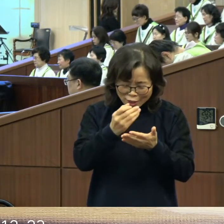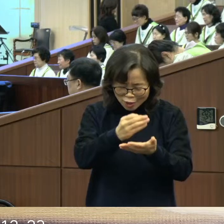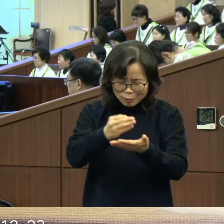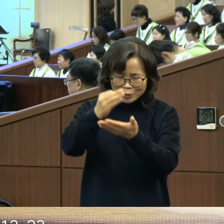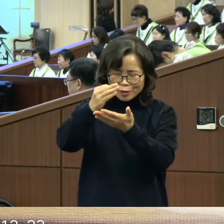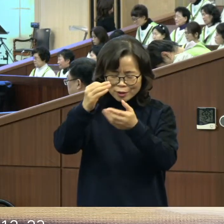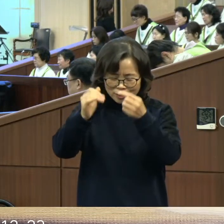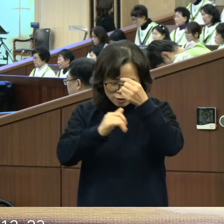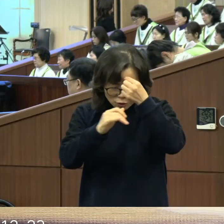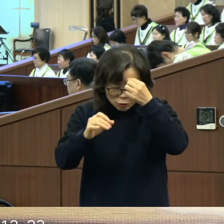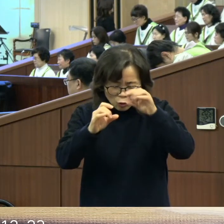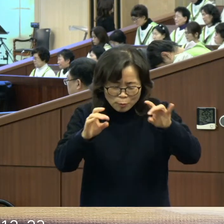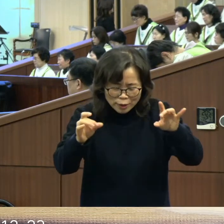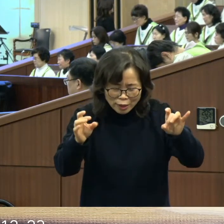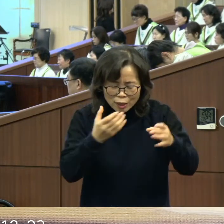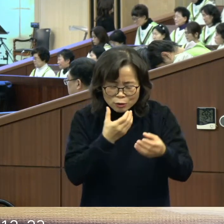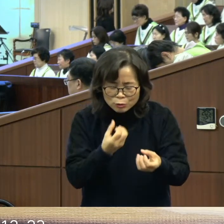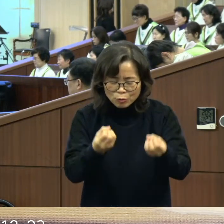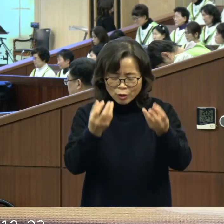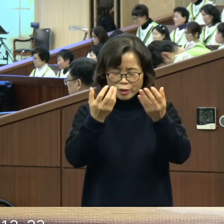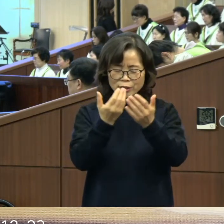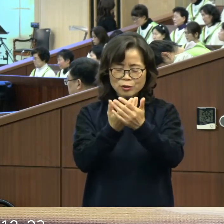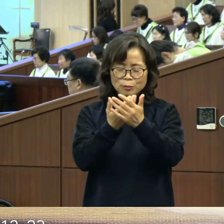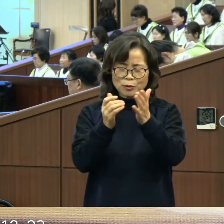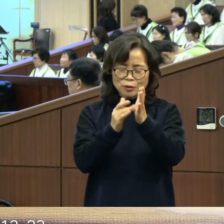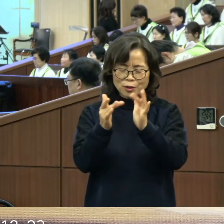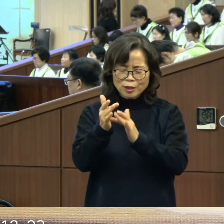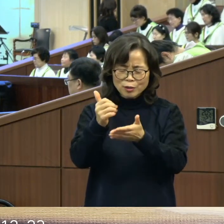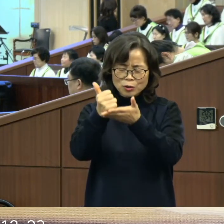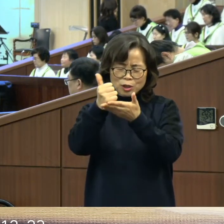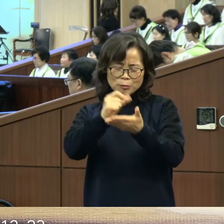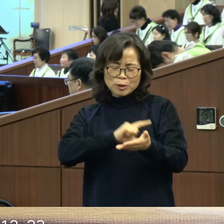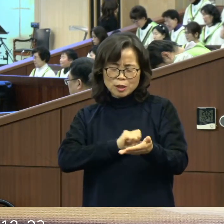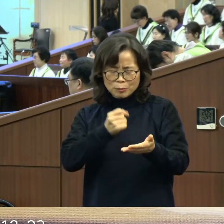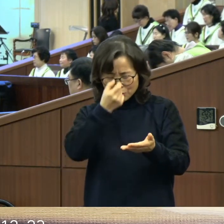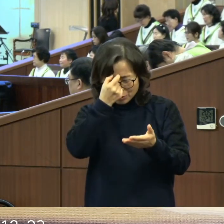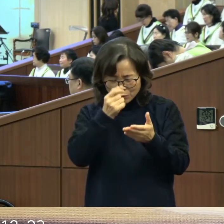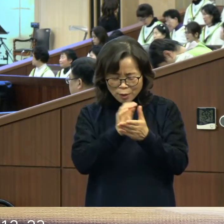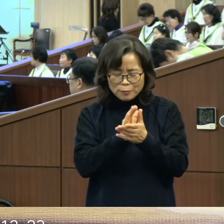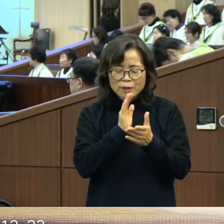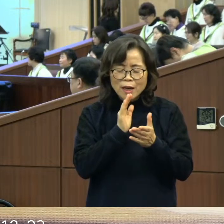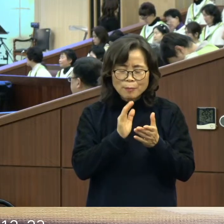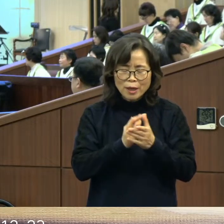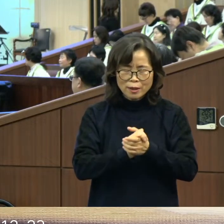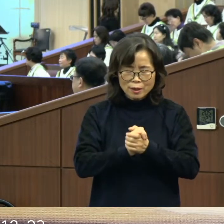드린 속들들을 축복해 주시기 원하옵고 예수님의 이름으로 기도하옵나이다.